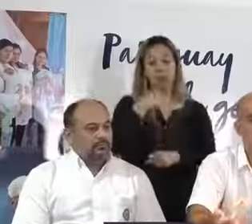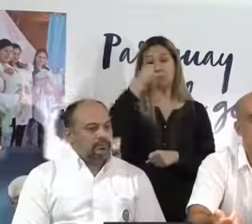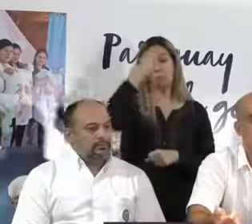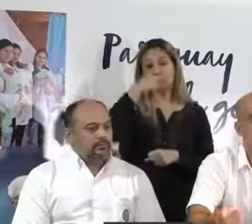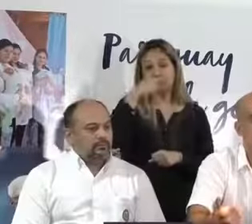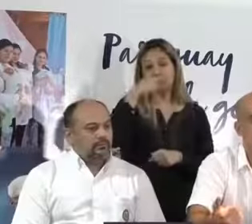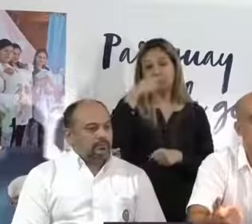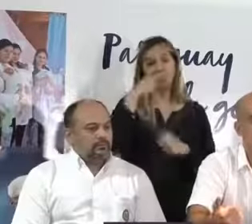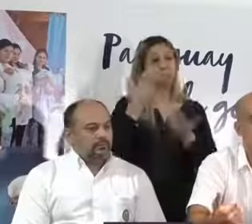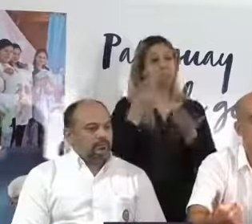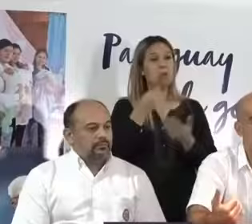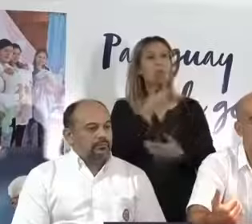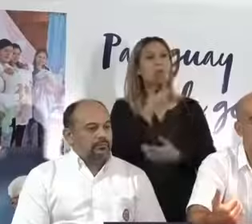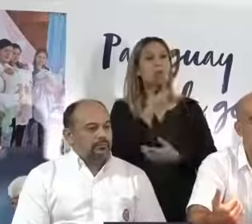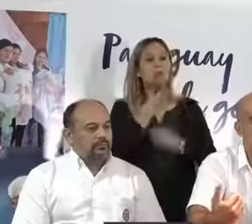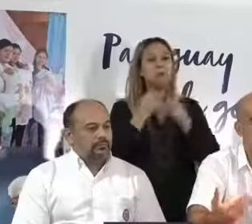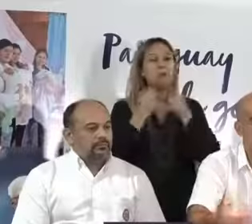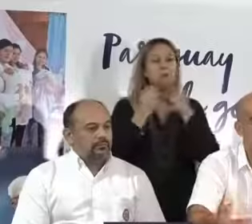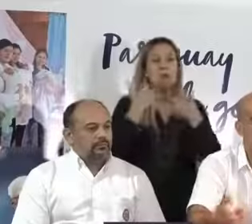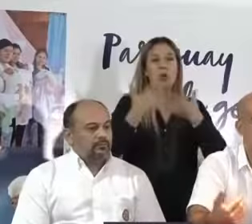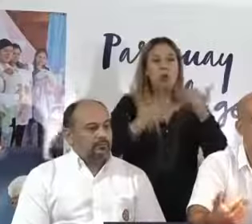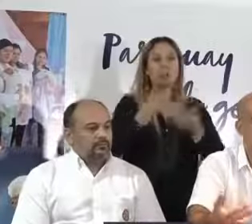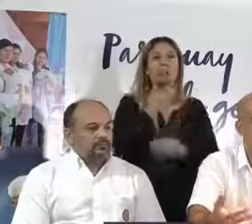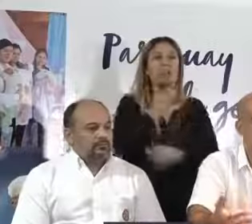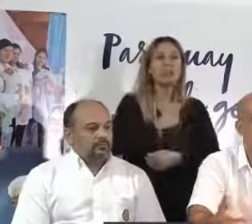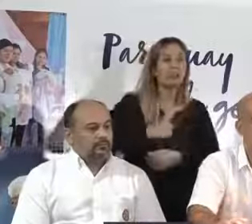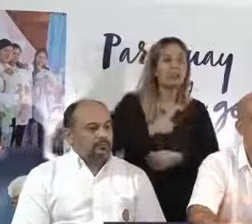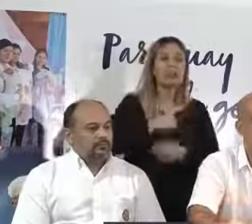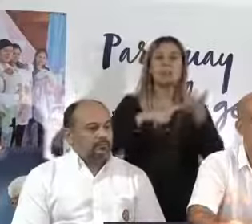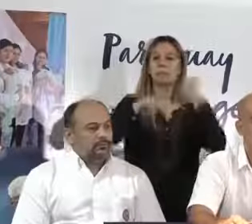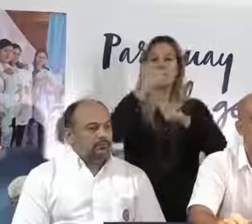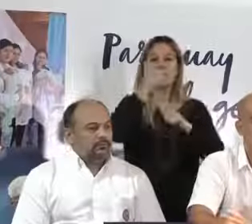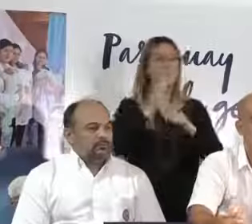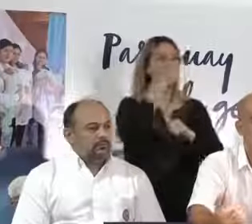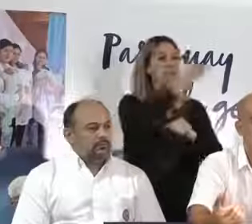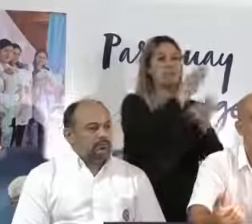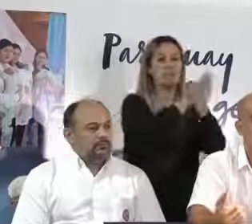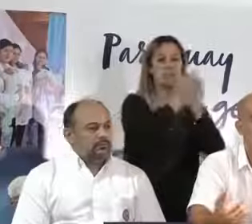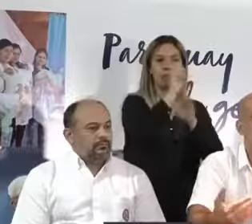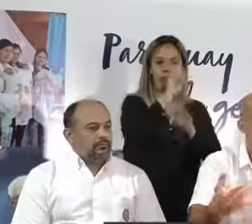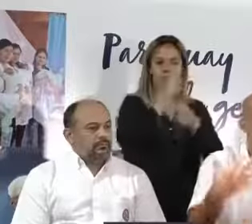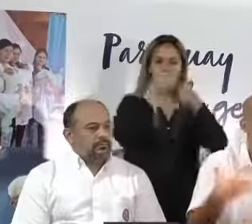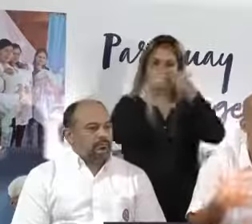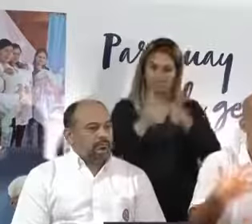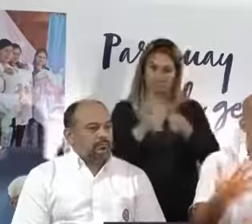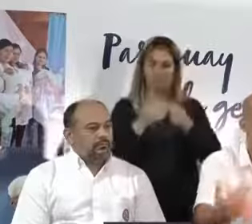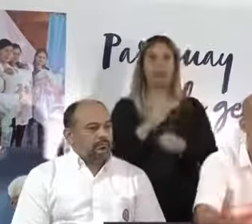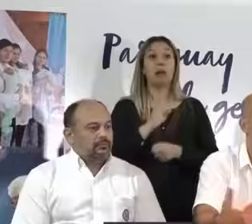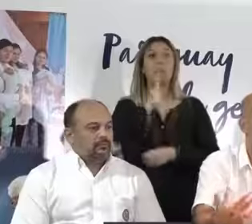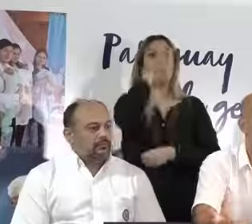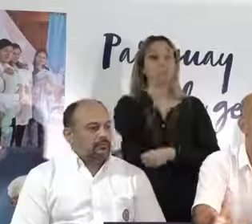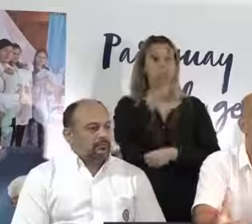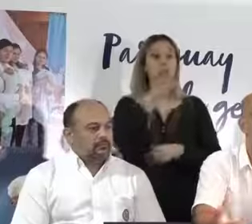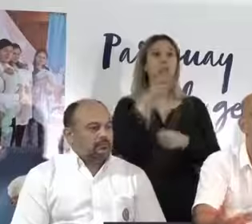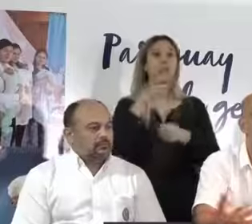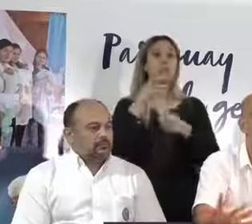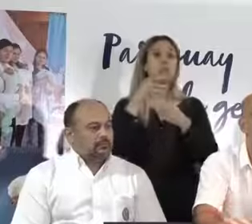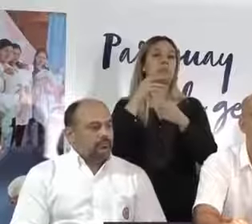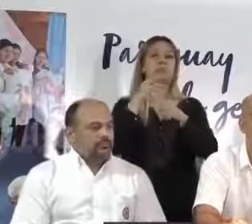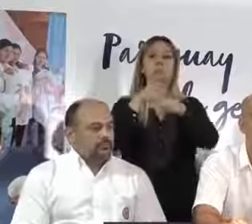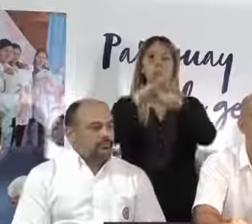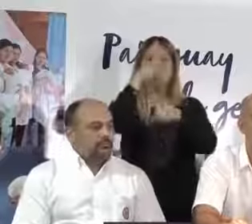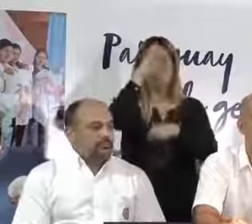oportuno es que no acudan a los colegios, a los centros educativos, ni vayan al trabajo cuando tienen, como es con cualquier